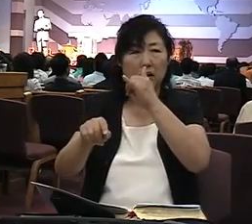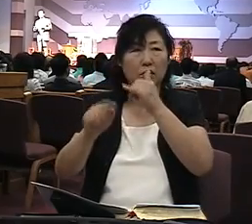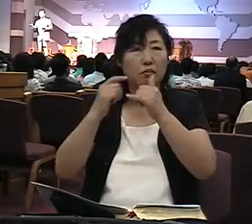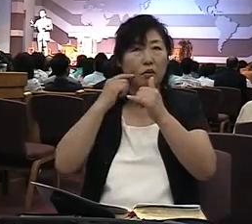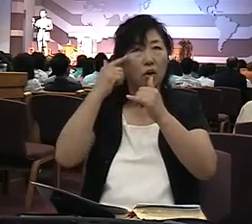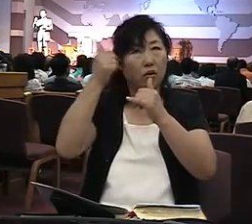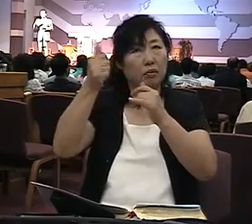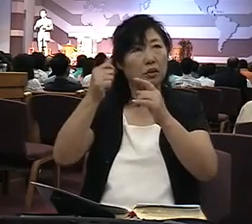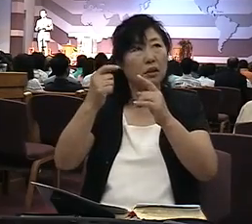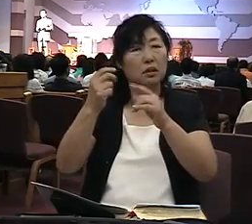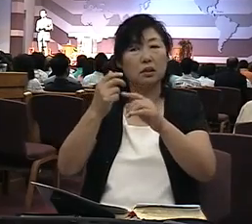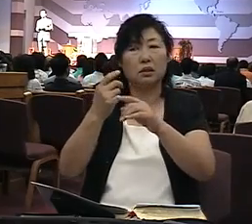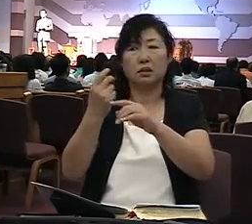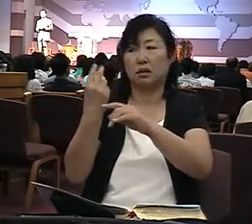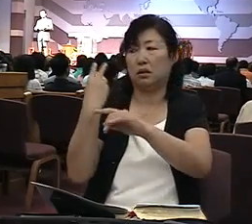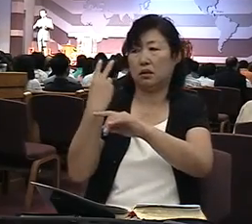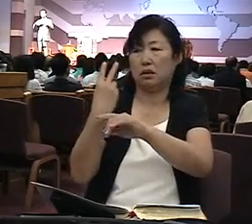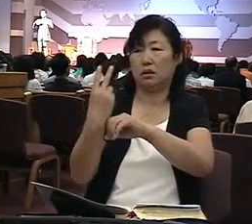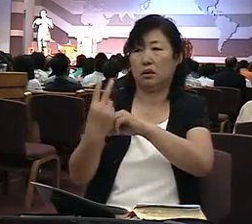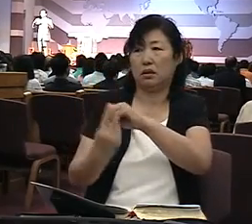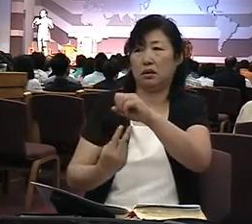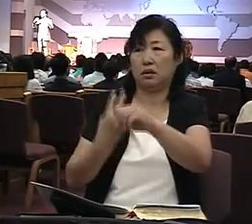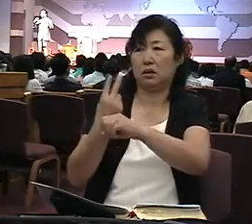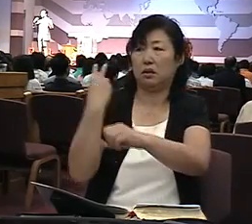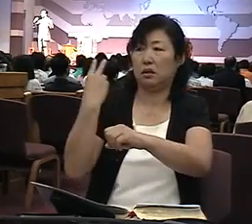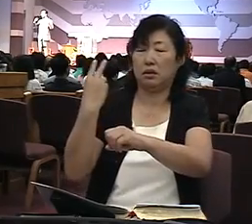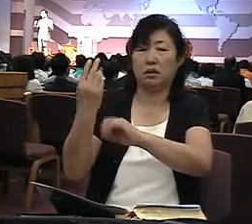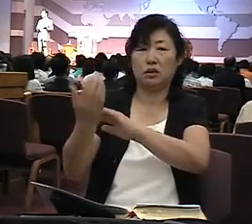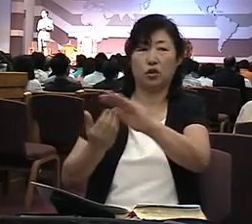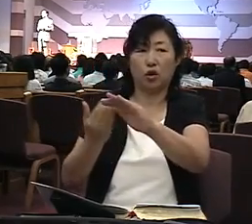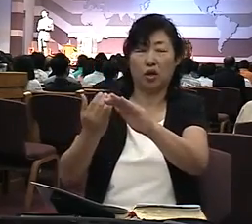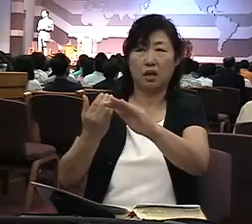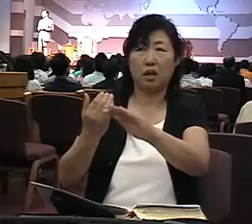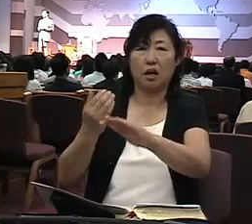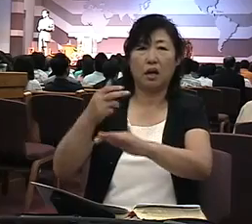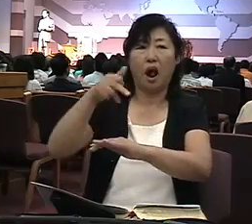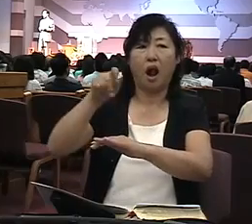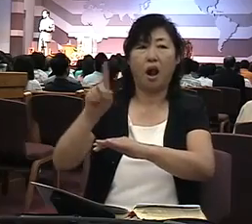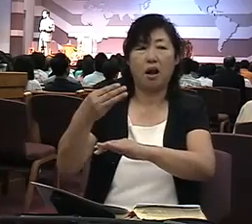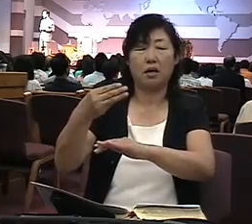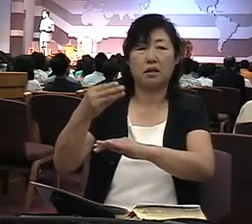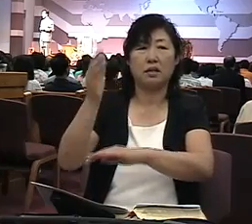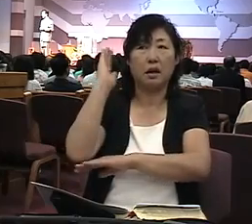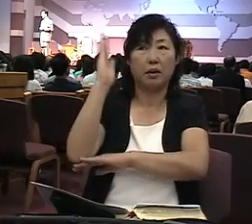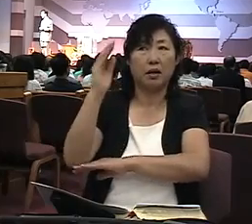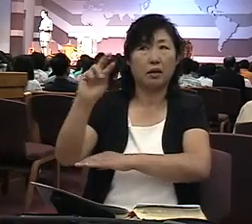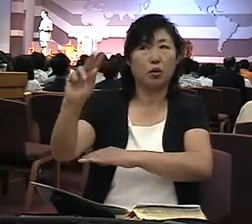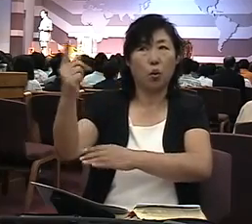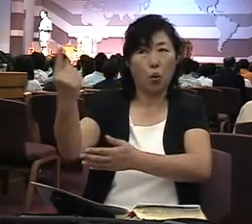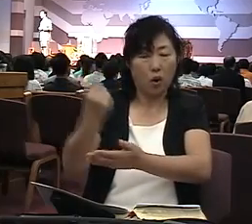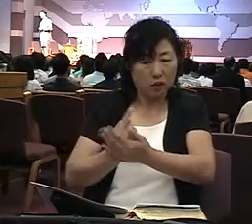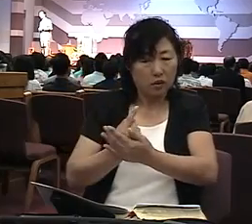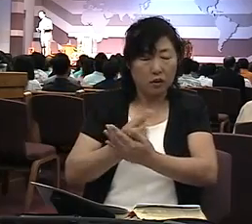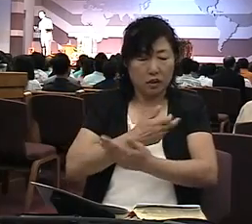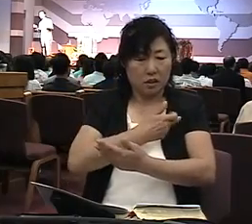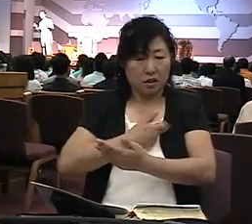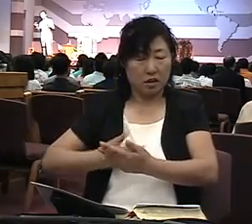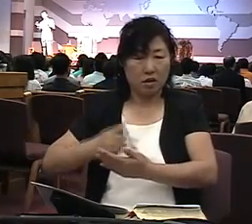교회 칼사미나에 오셔서 엄청 도전을 받으시고 돌아가서 이제 제자훈련을 해야 되겠다 하시고 이제 40day 캠페인을